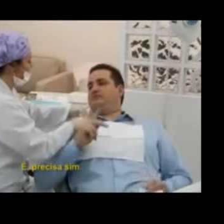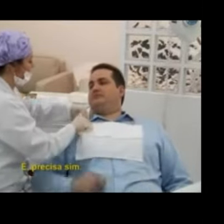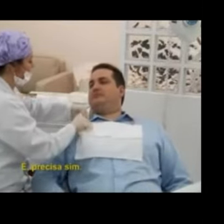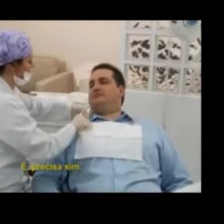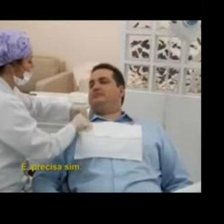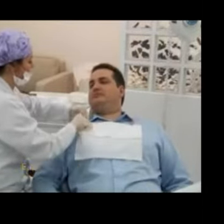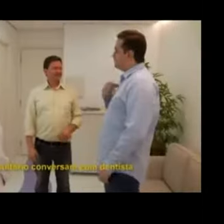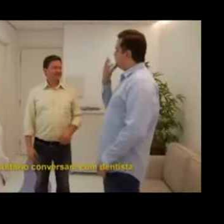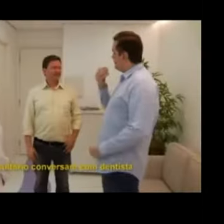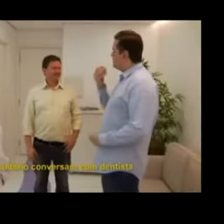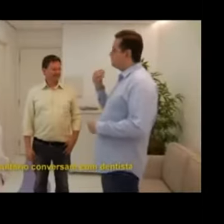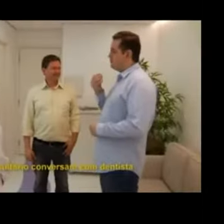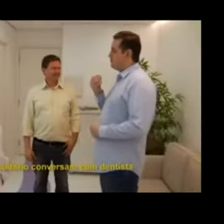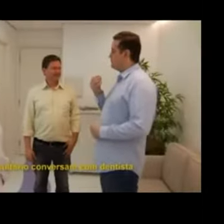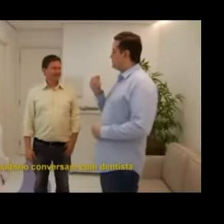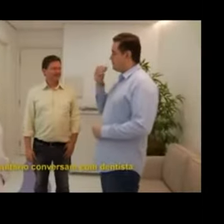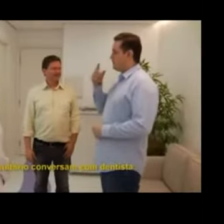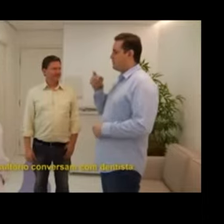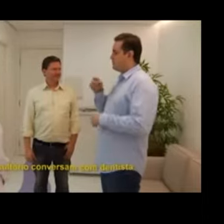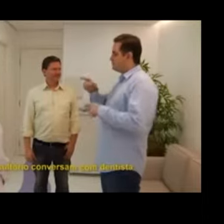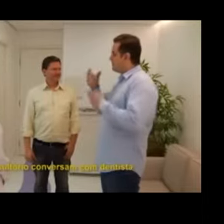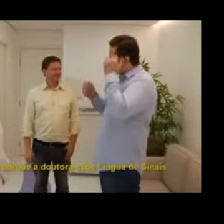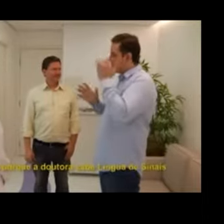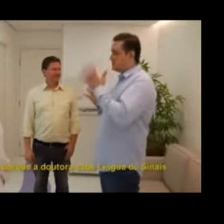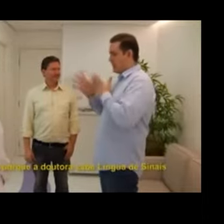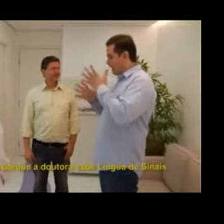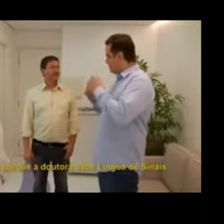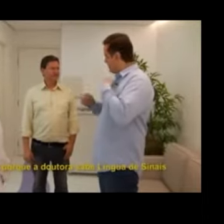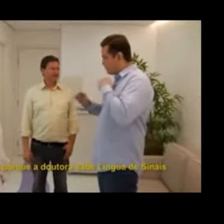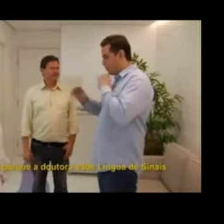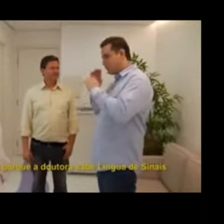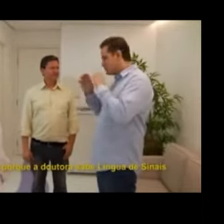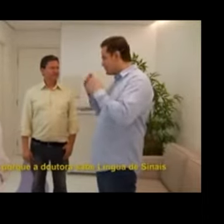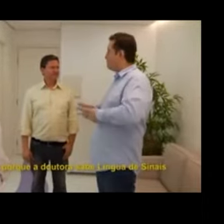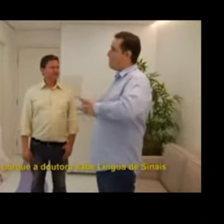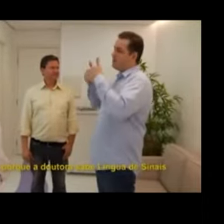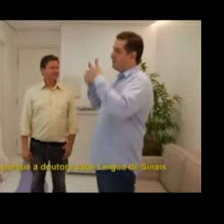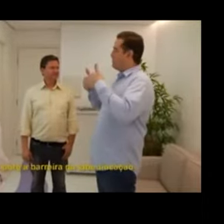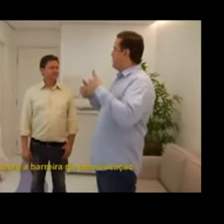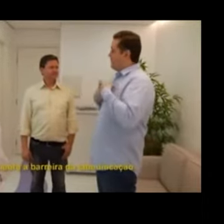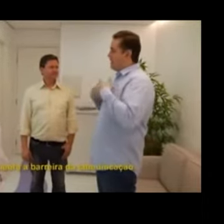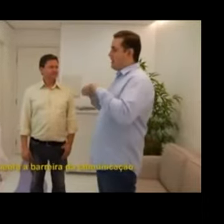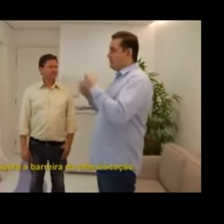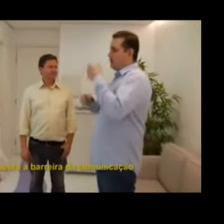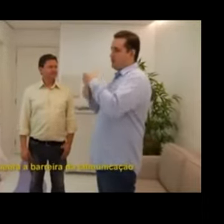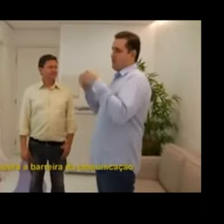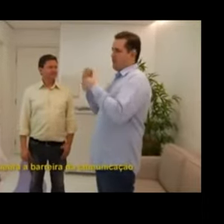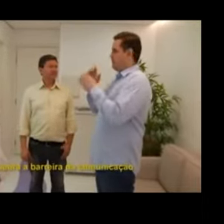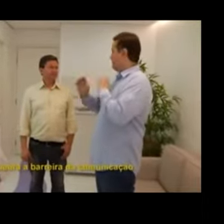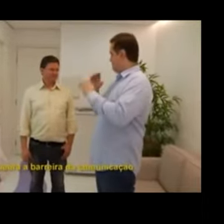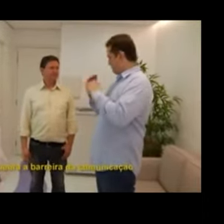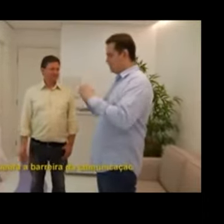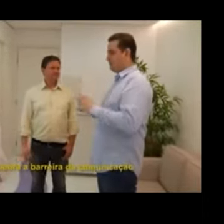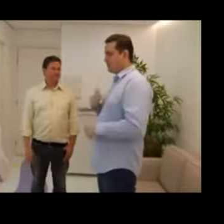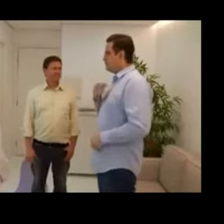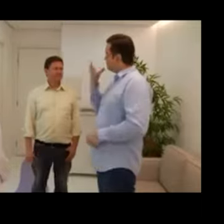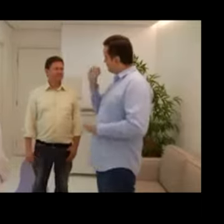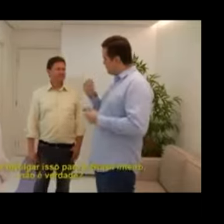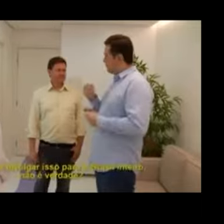sim. No consultório, conversam com o dentista. Gostei bastante, porque a doutora sabe libras e isso quebra a barreira da